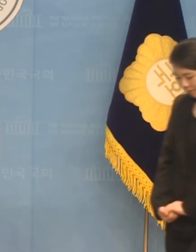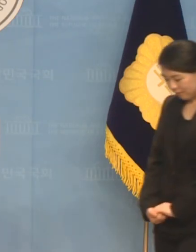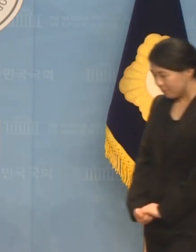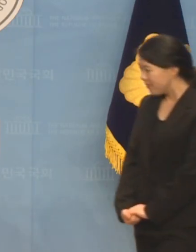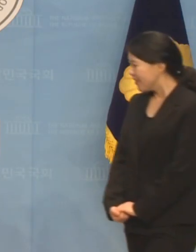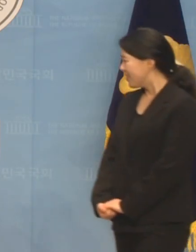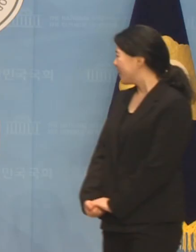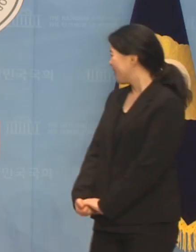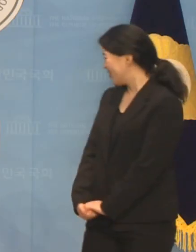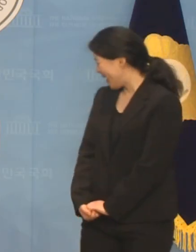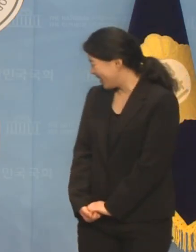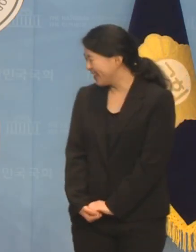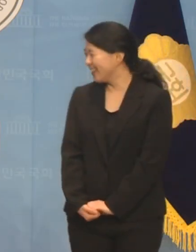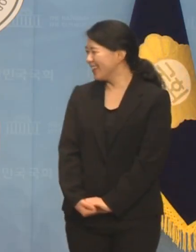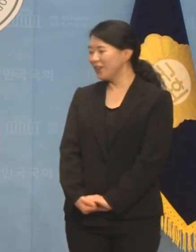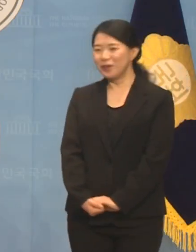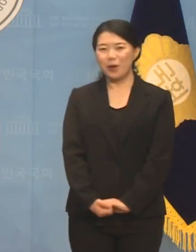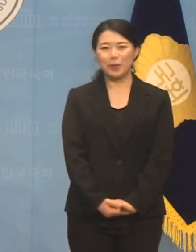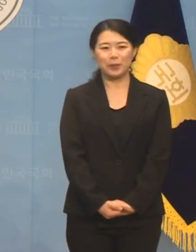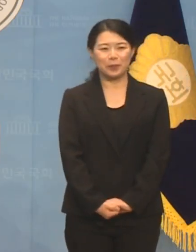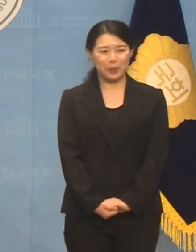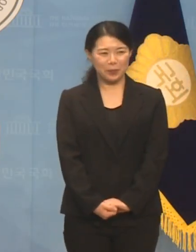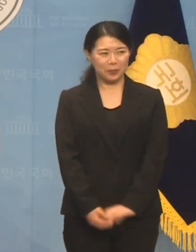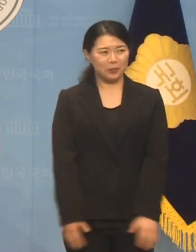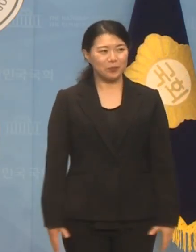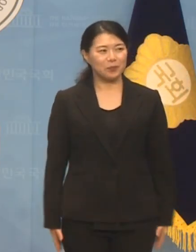키 엄청 큰 사람이 하셨네.